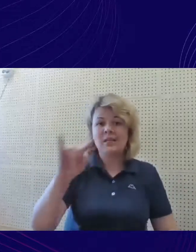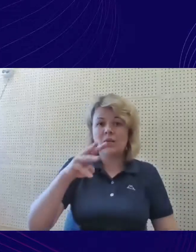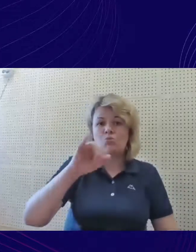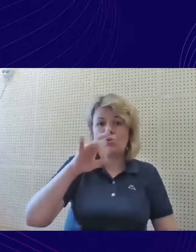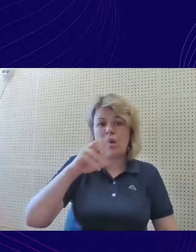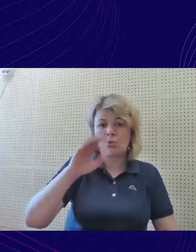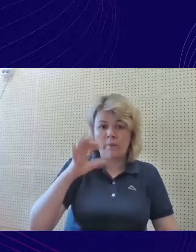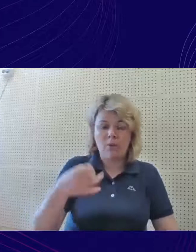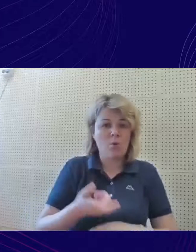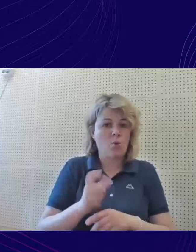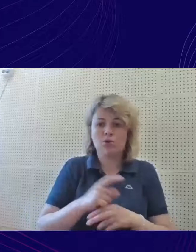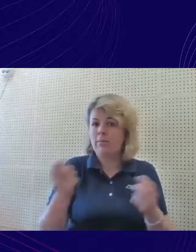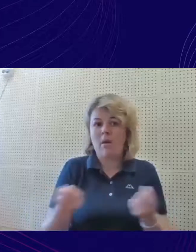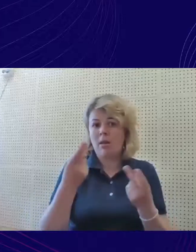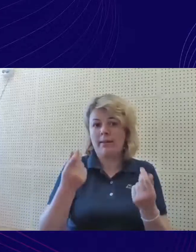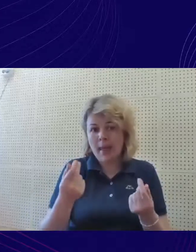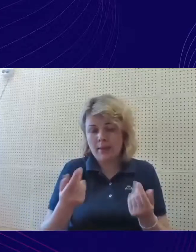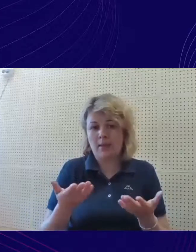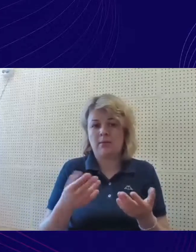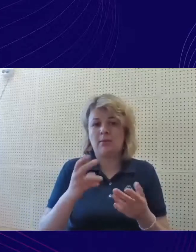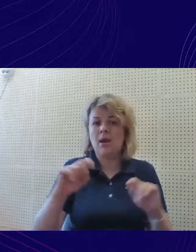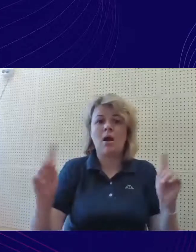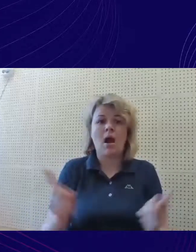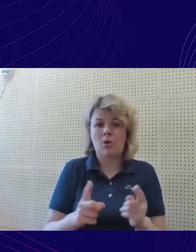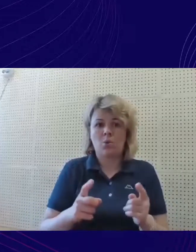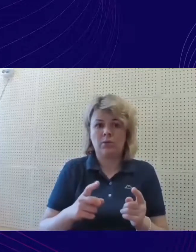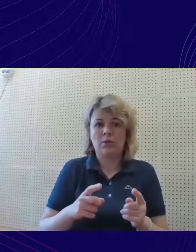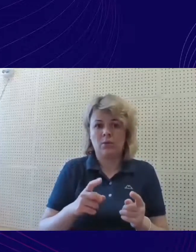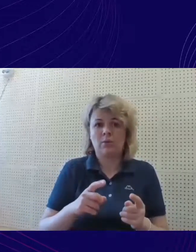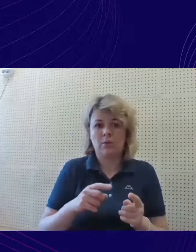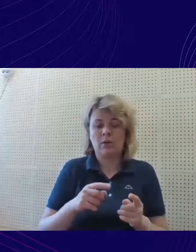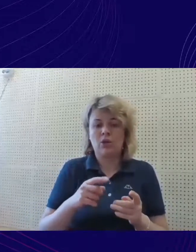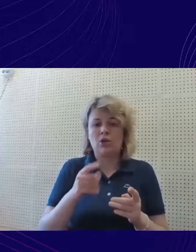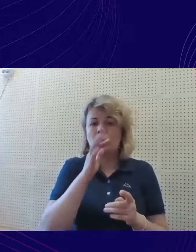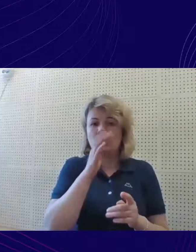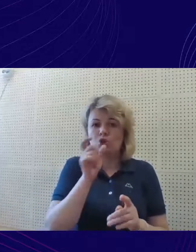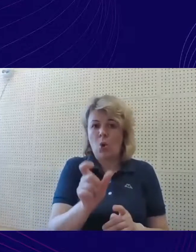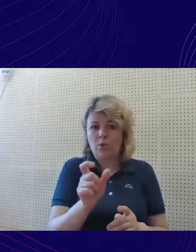денег, средств на короткий срок павильон. Потому что она